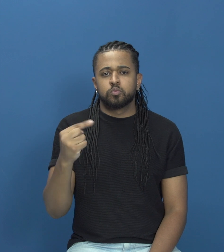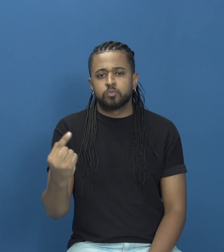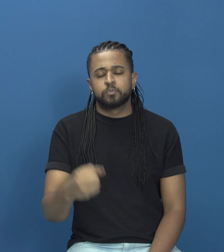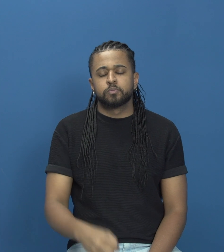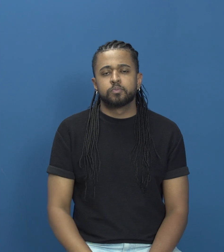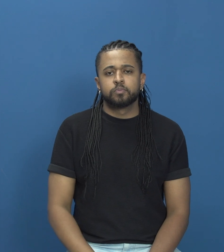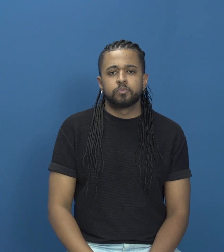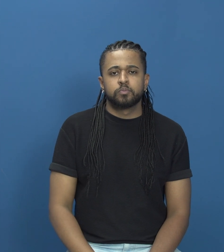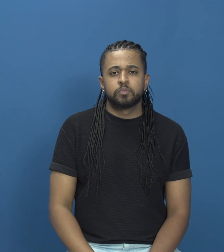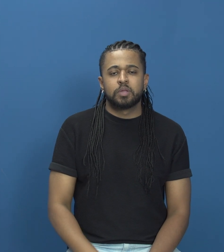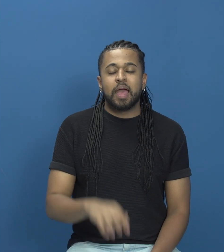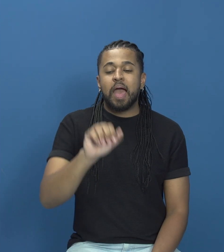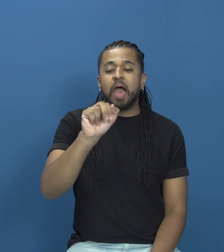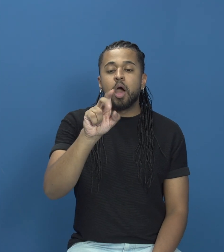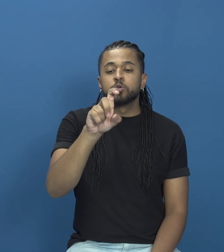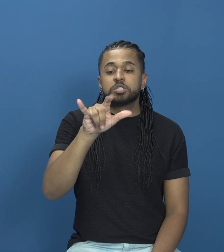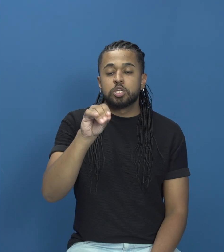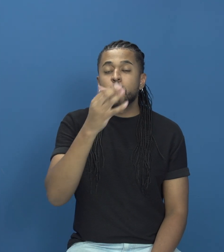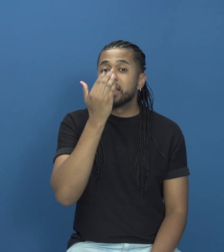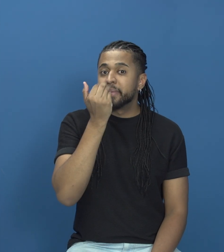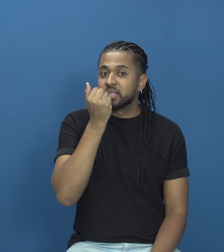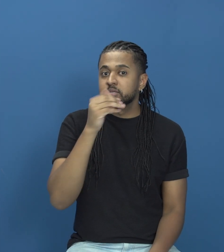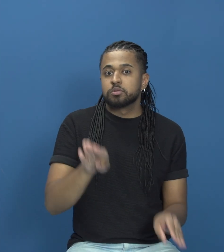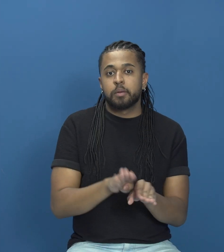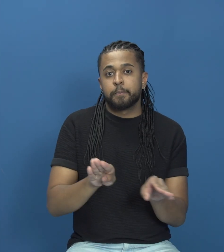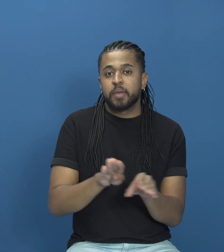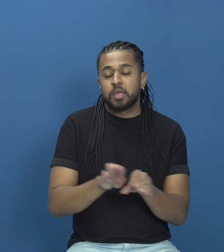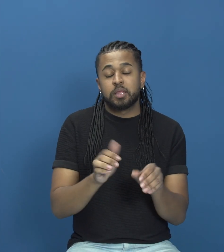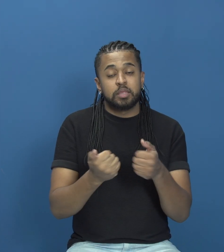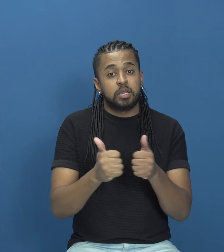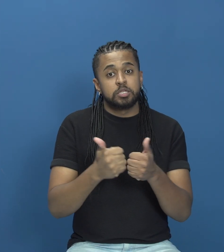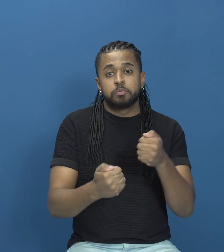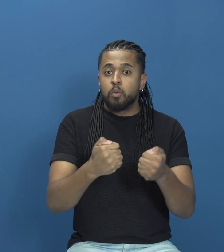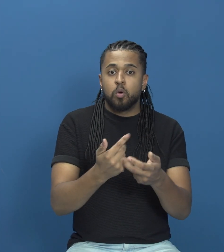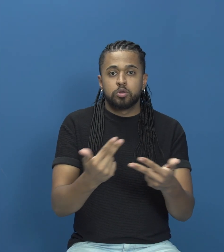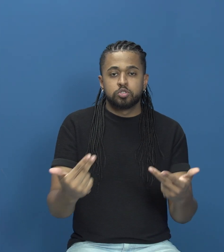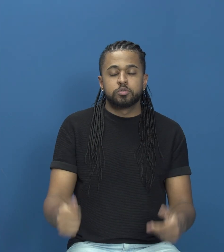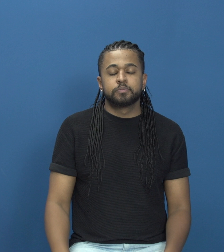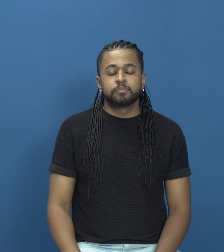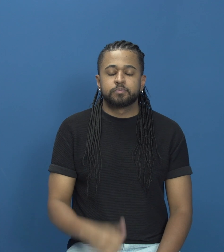11.8.4.1.1.1. Auxílios para alimentação e transporte.